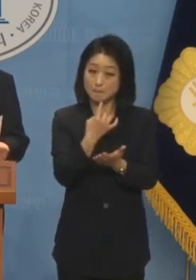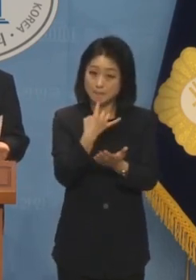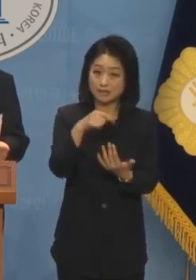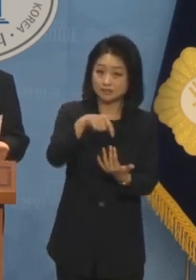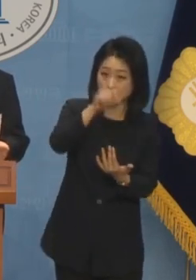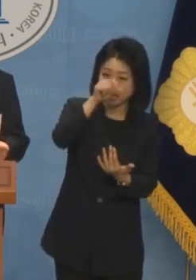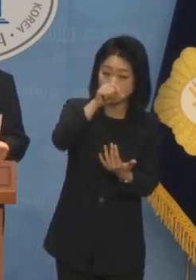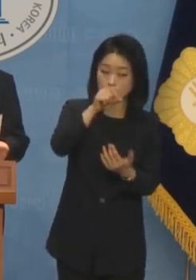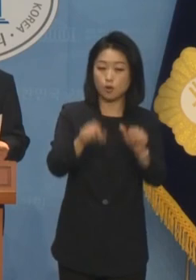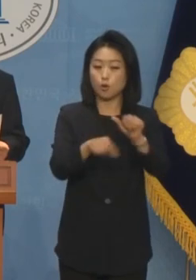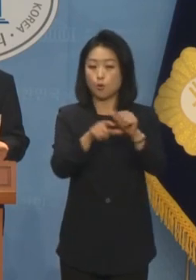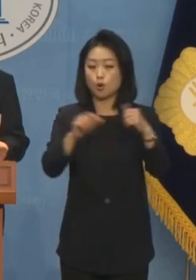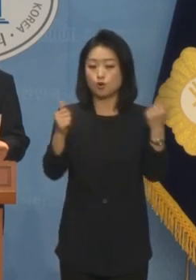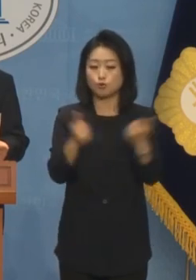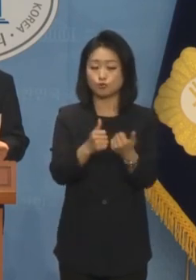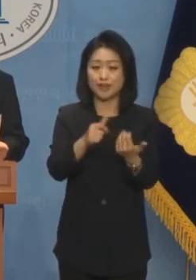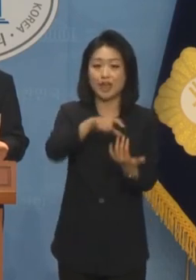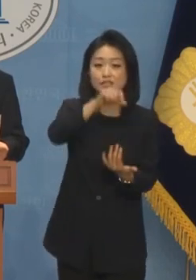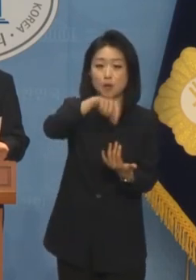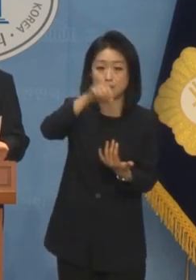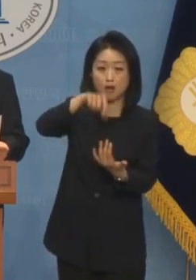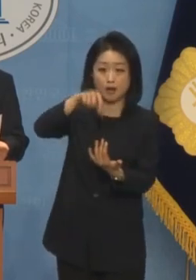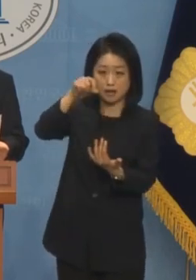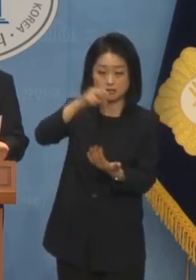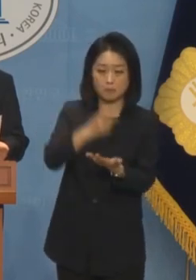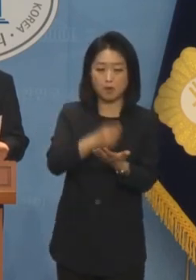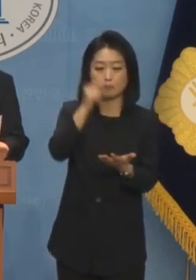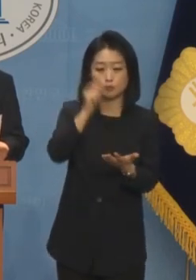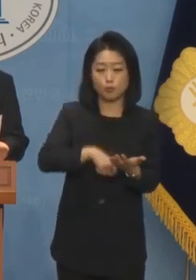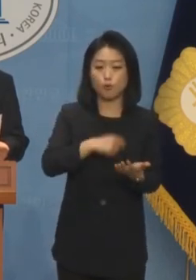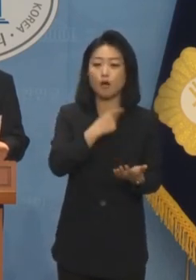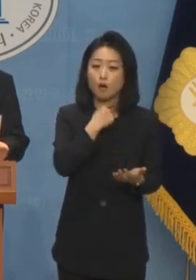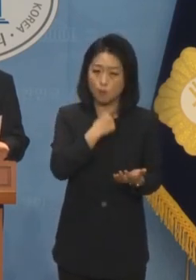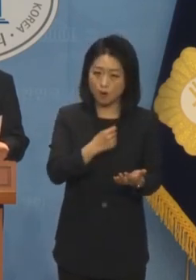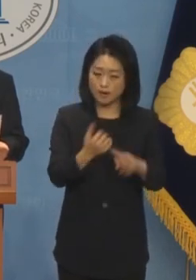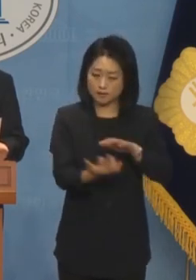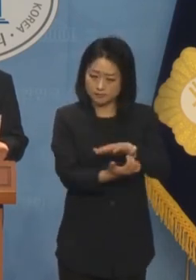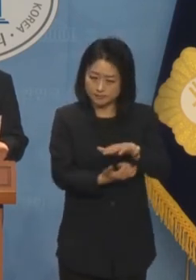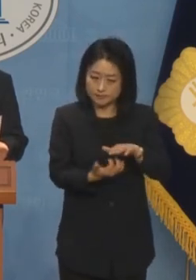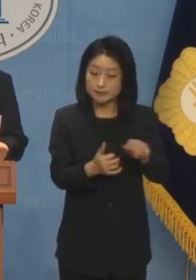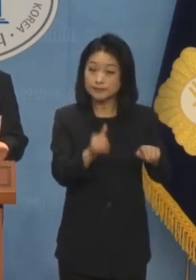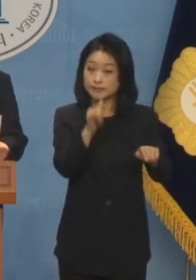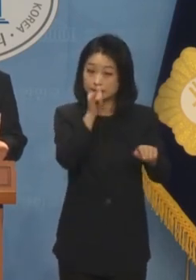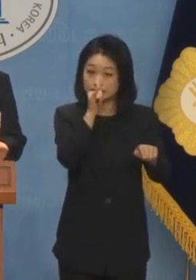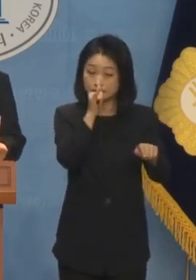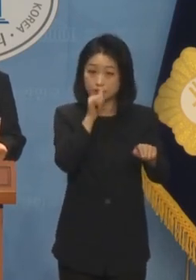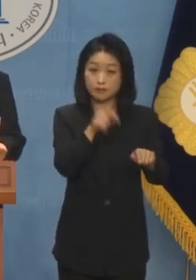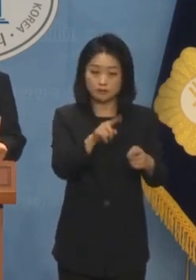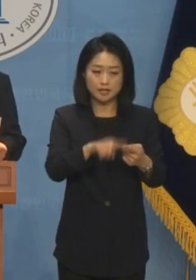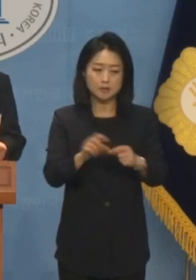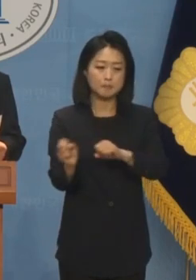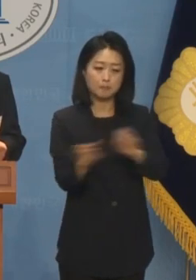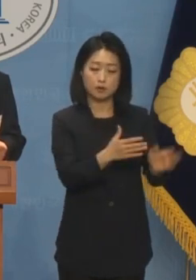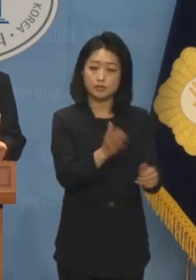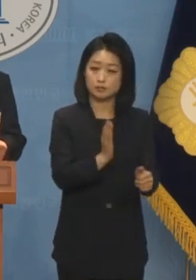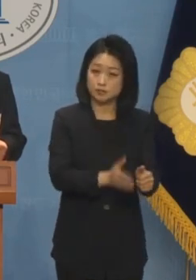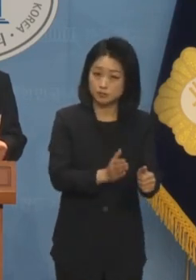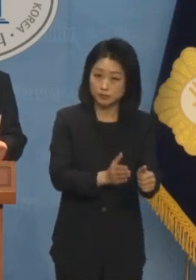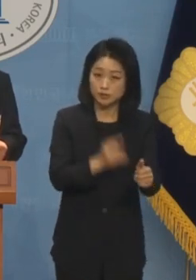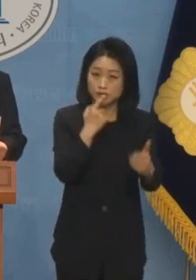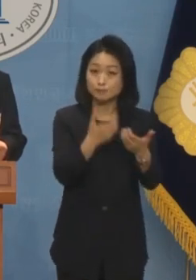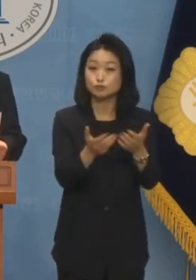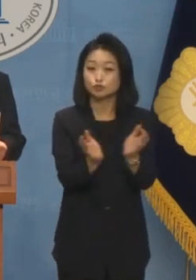골라 5월 국회에서 선별적으로 통과시키려는 야욕을 버려야 할 것입니다.